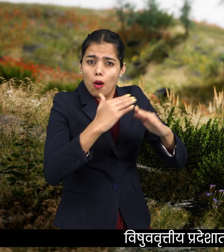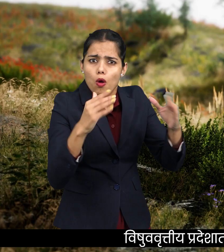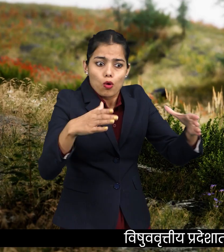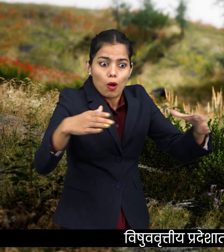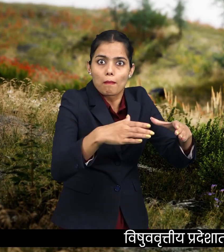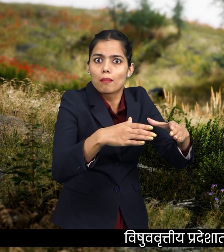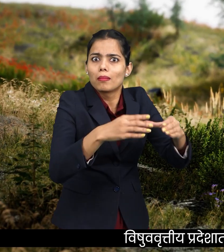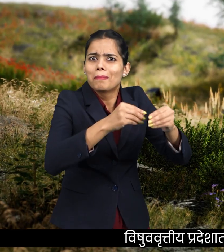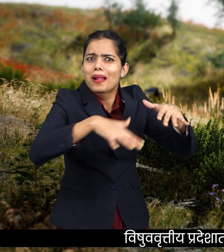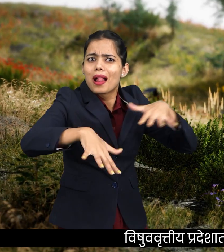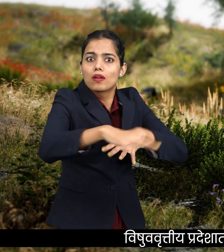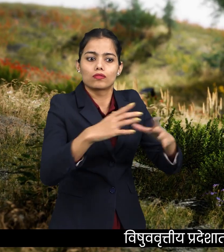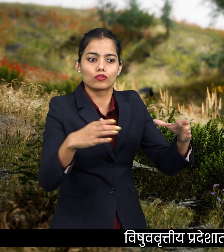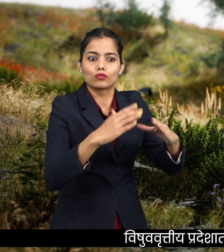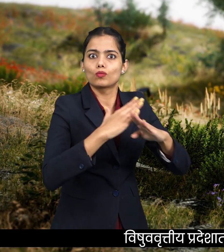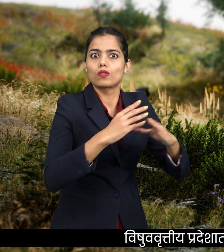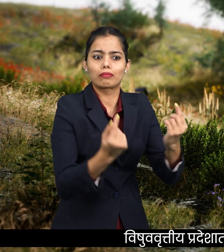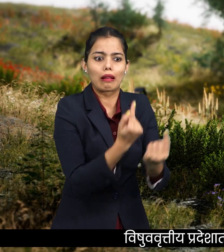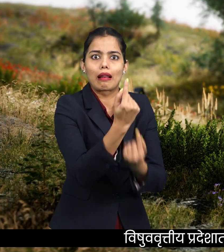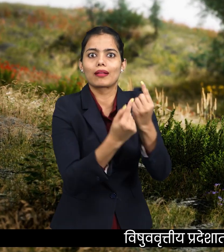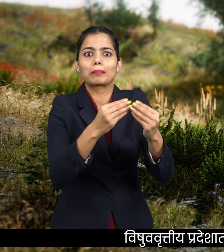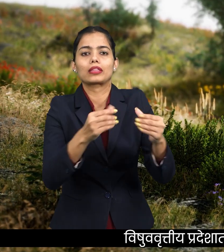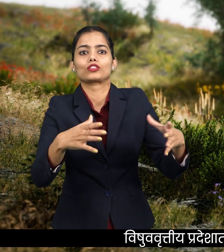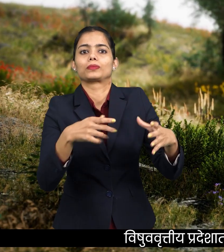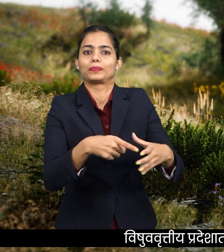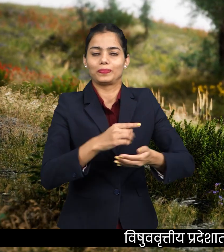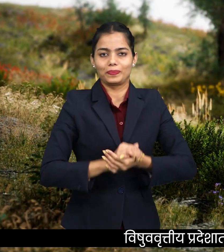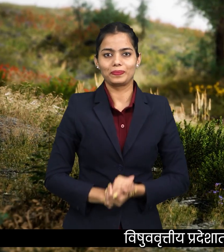विषववृत्तीचे प्रदेशातील जंगले घनदाट आहेत.